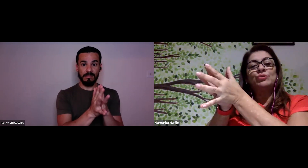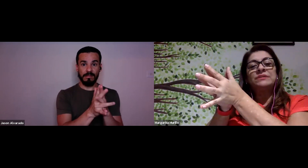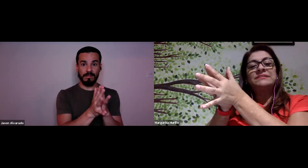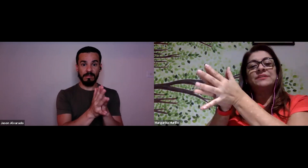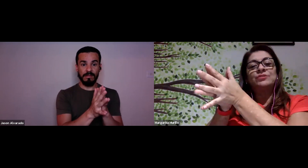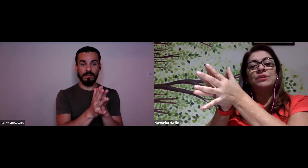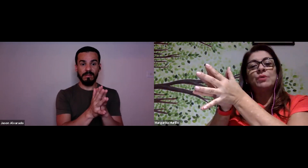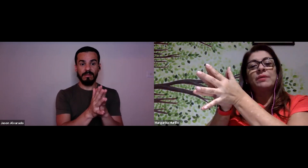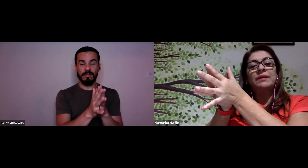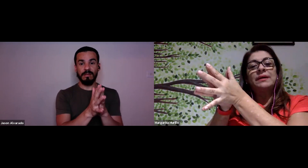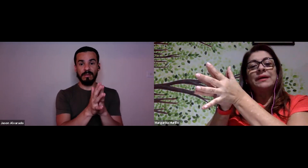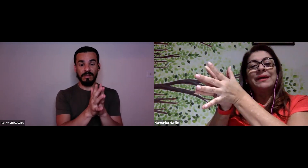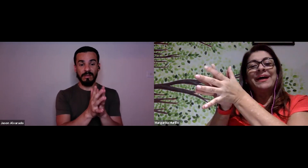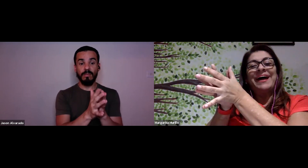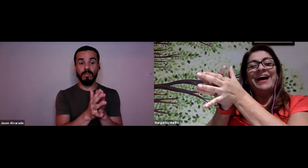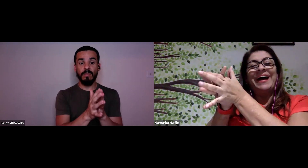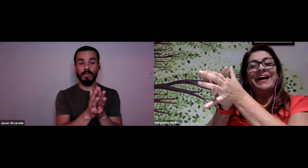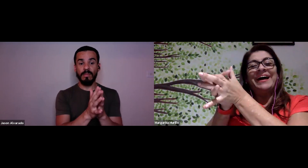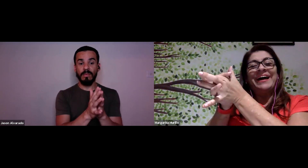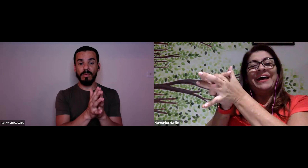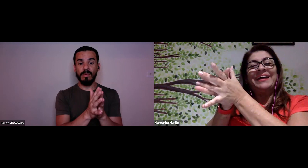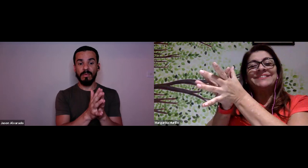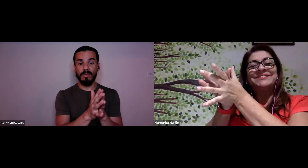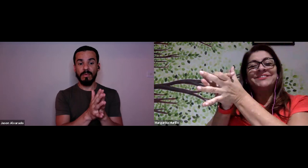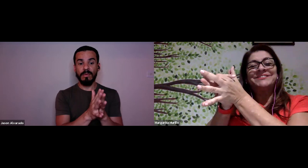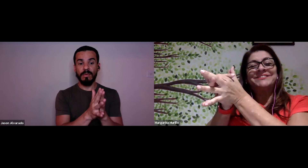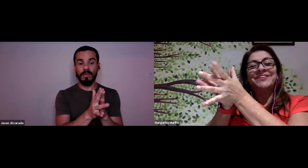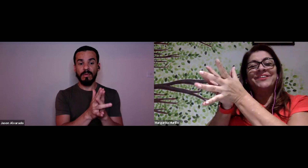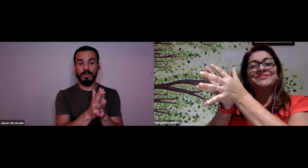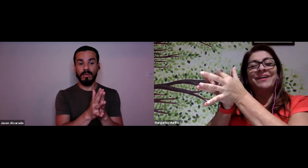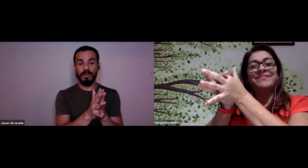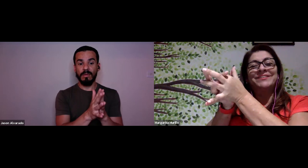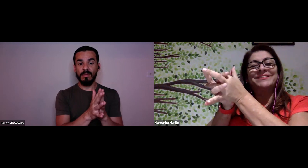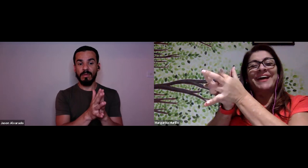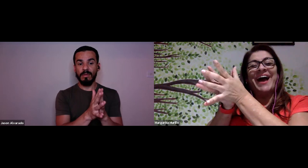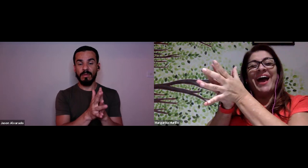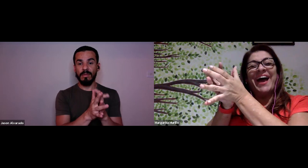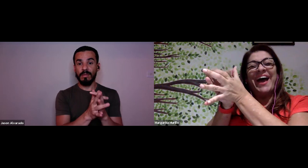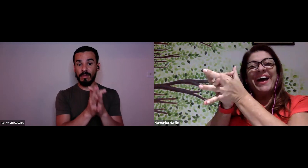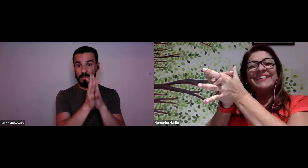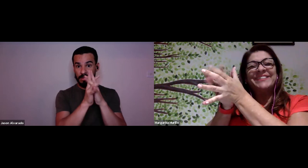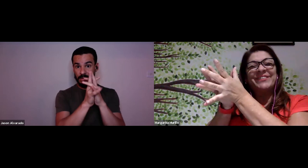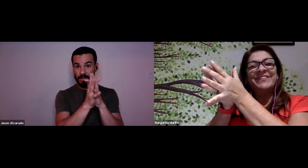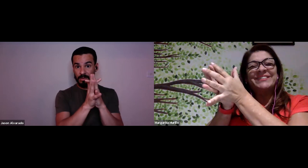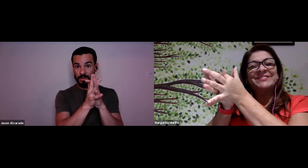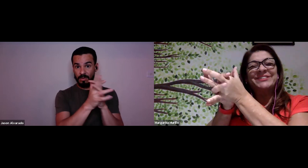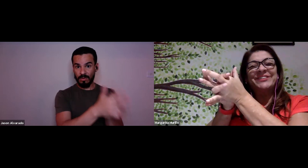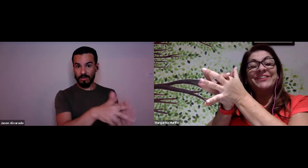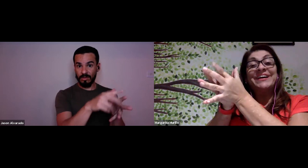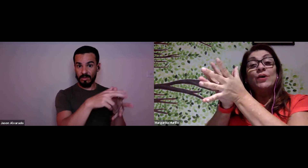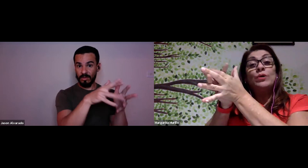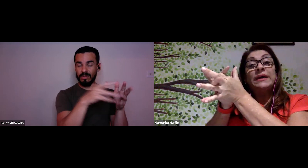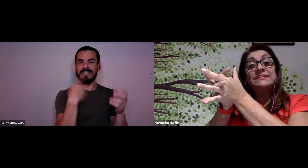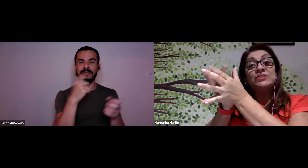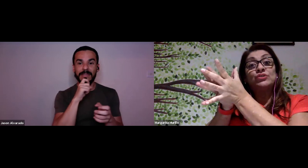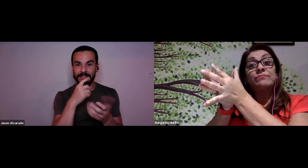pretenduro el del centro y muevan Ah estos dos vamos siempre me cuesta un